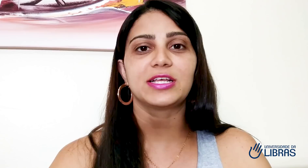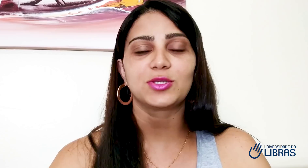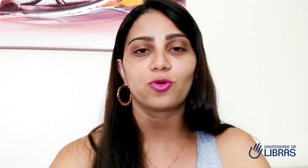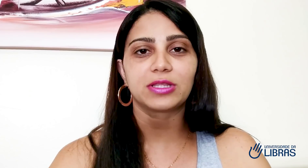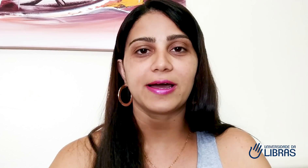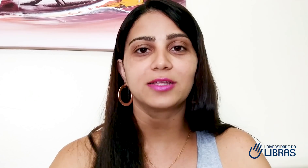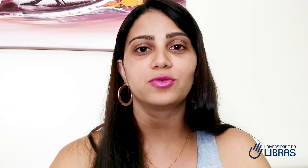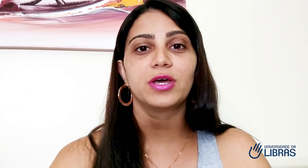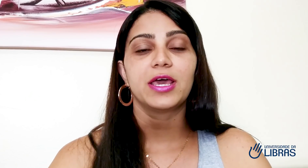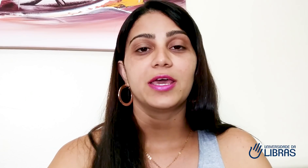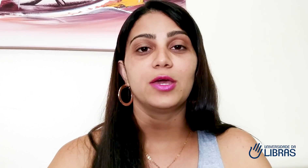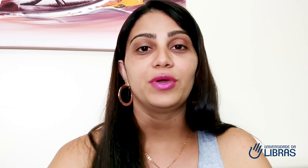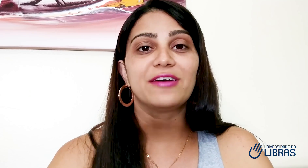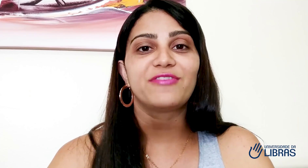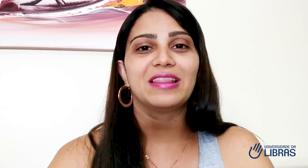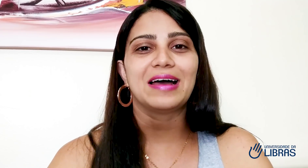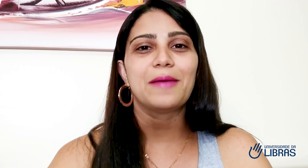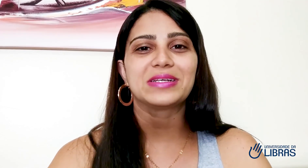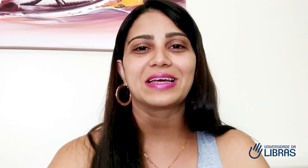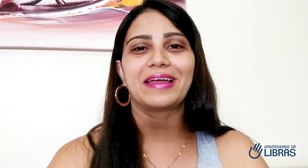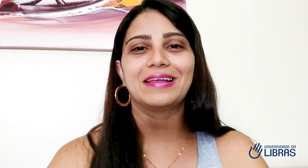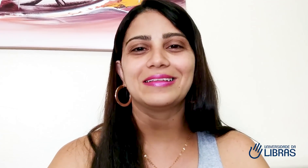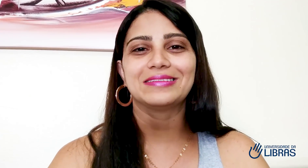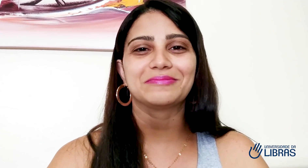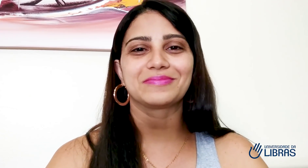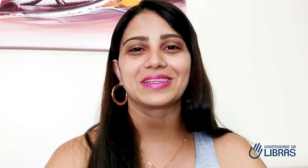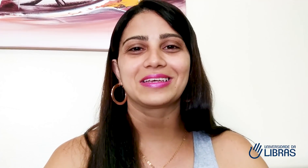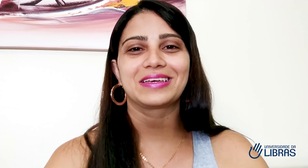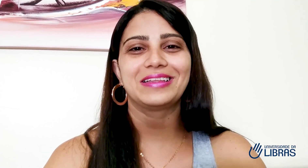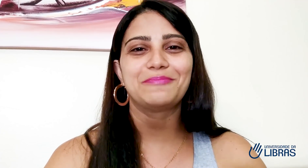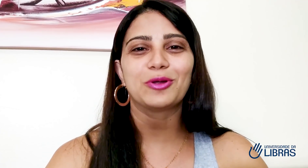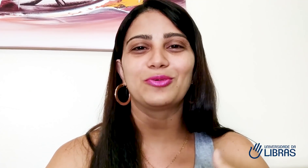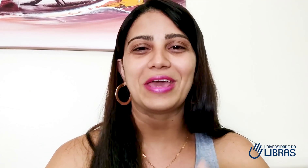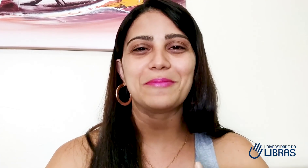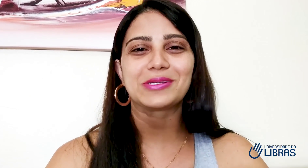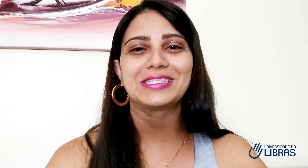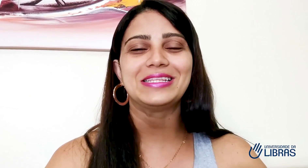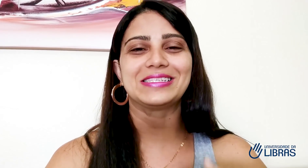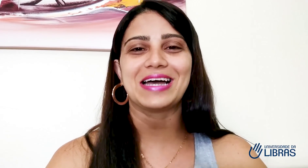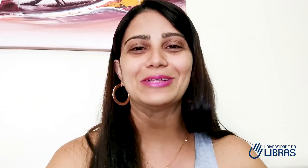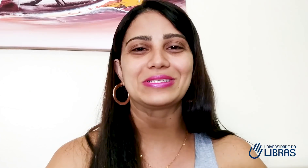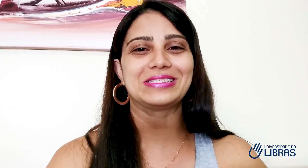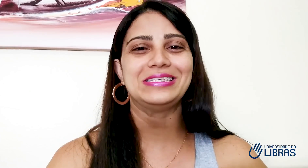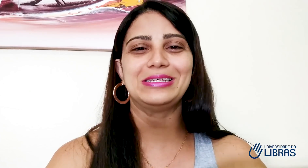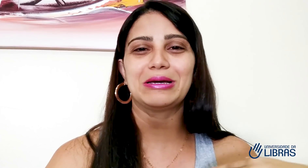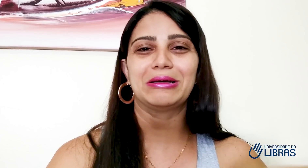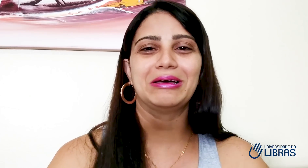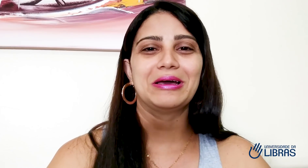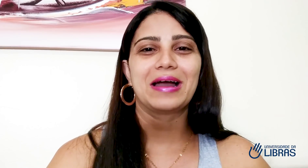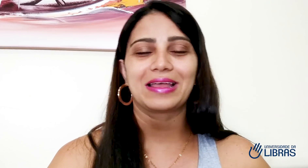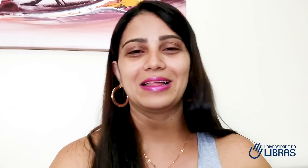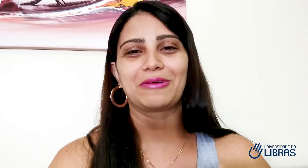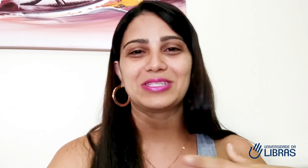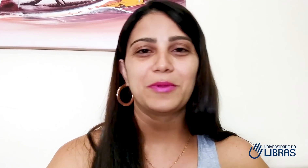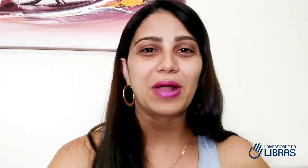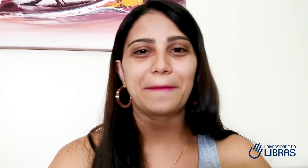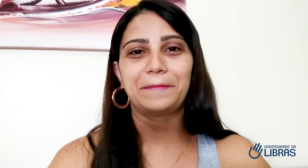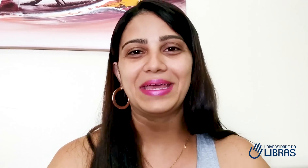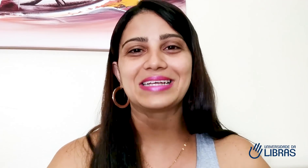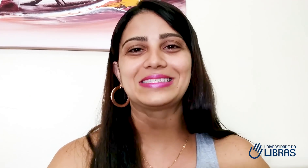esse contato, eu ia falar, mas aquele português meio sinalizado assim, aquela coisa meio capenga, assim,